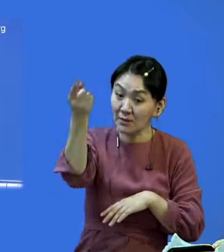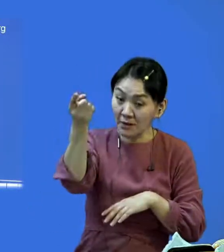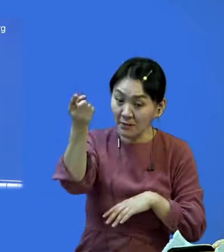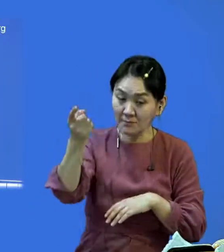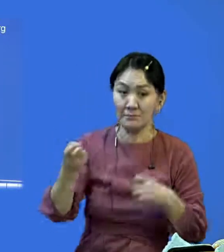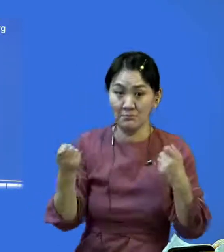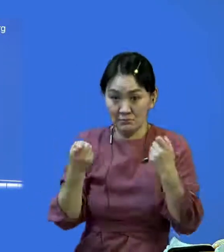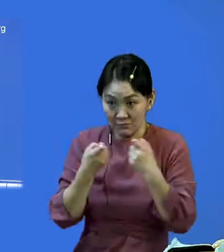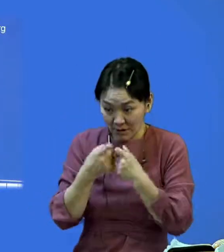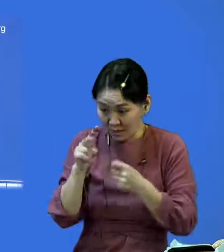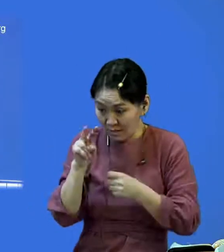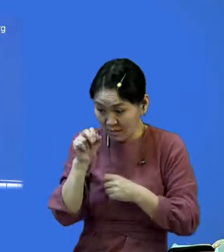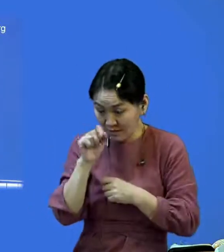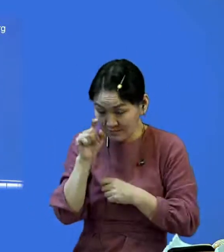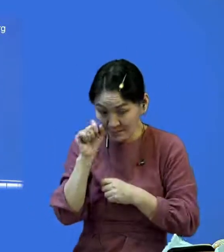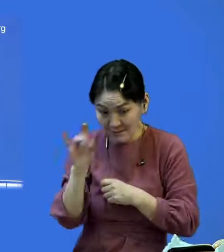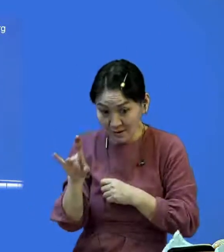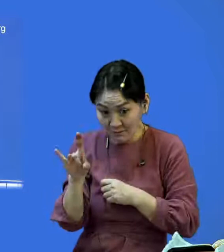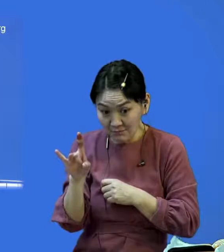Лазара